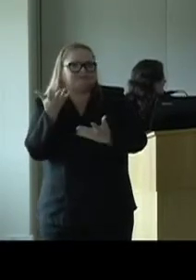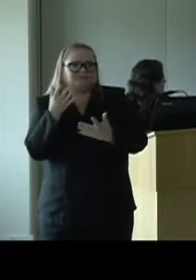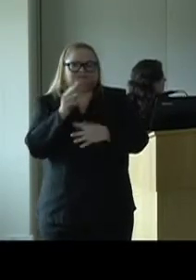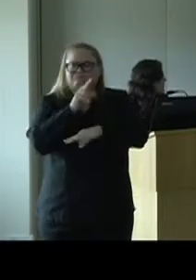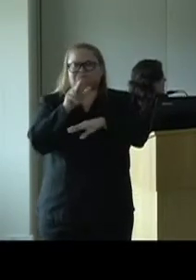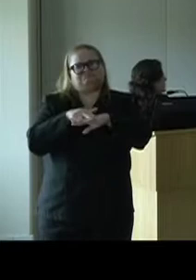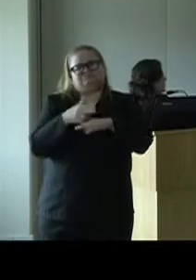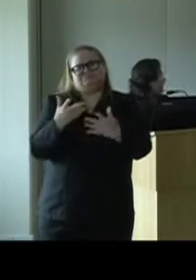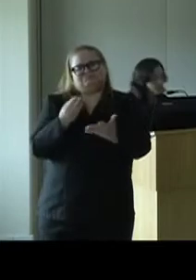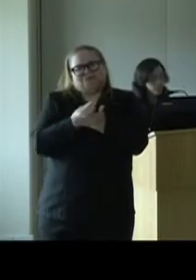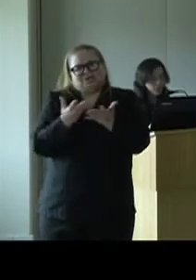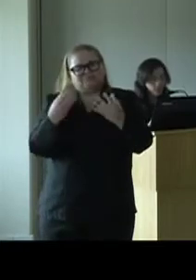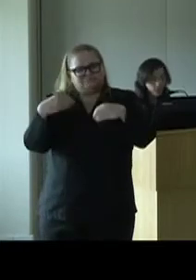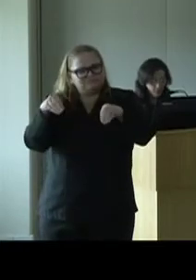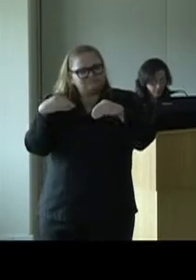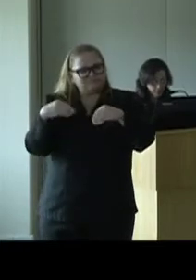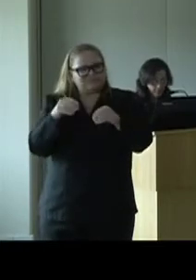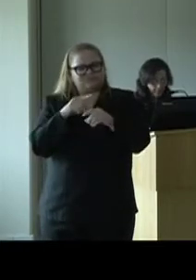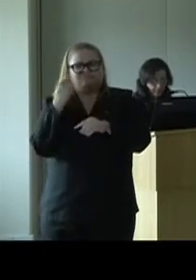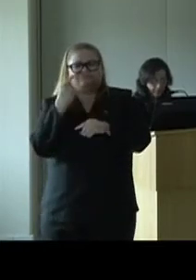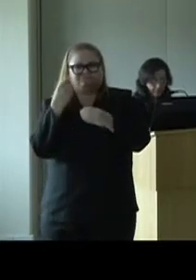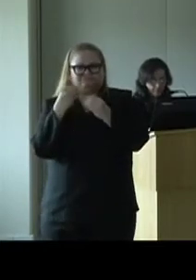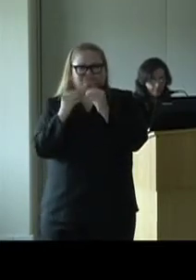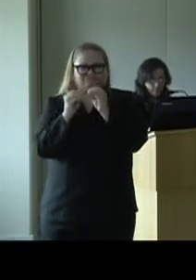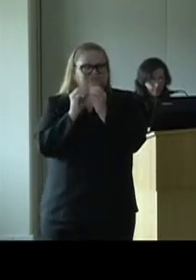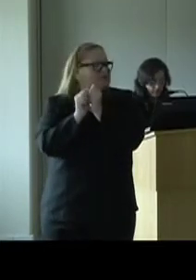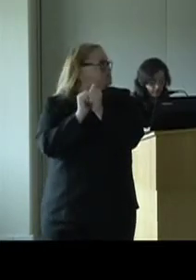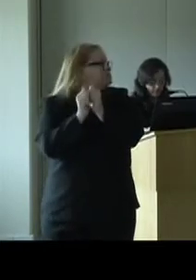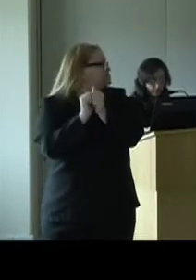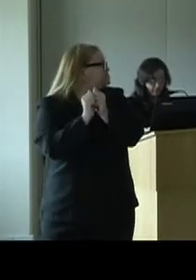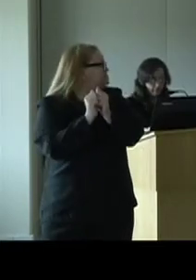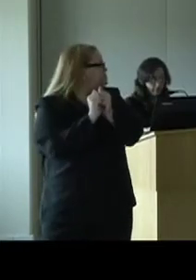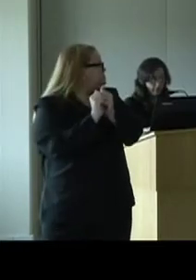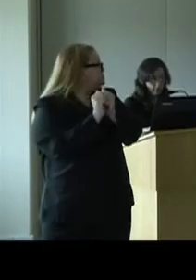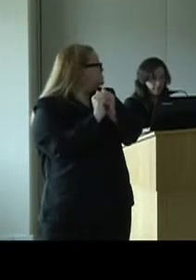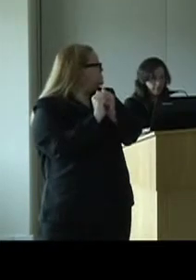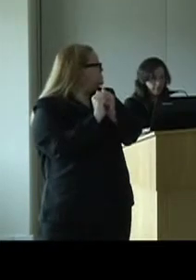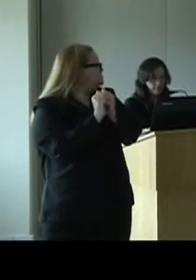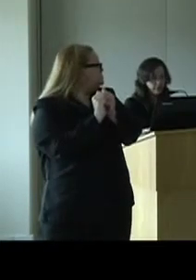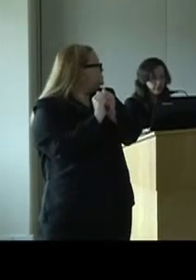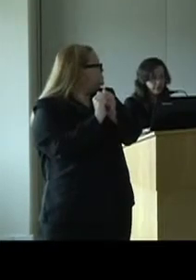inalámbrico que se le hizo la adaptación para el micrófono. Ok.